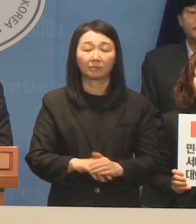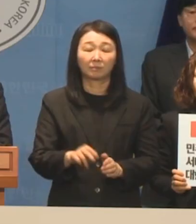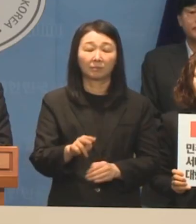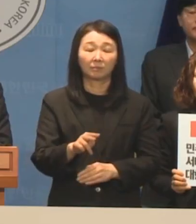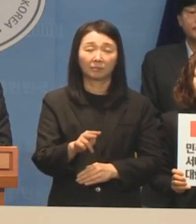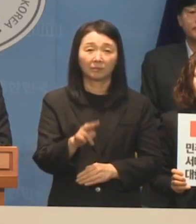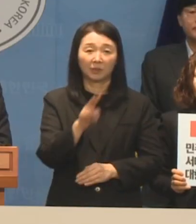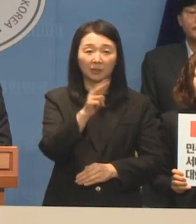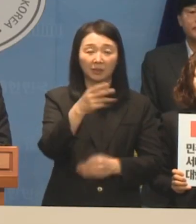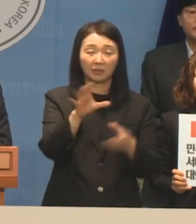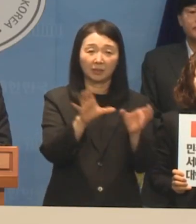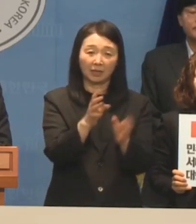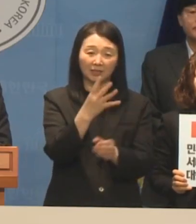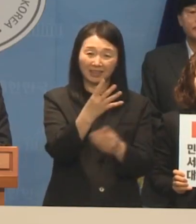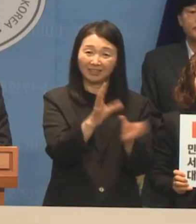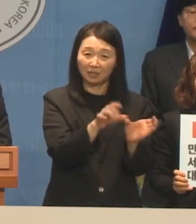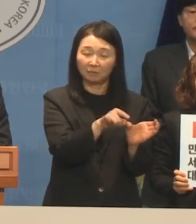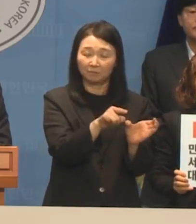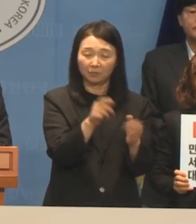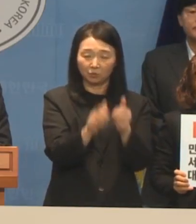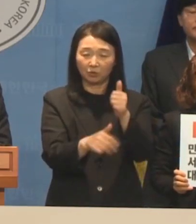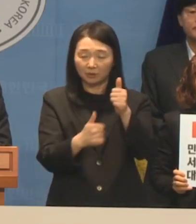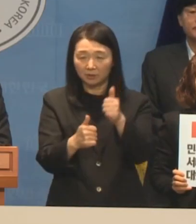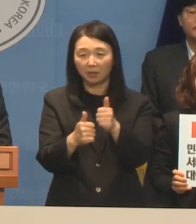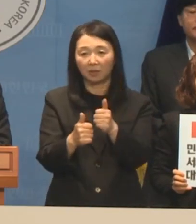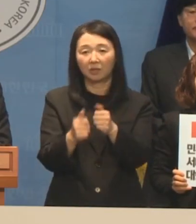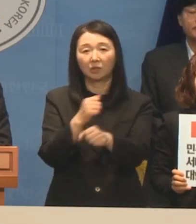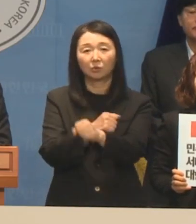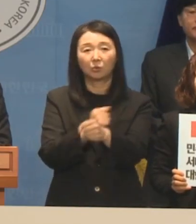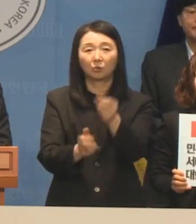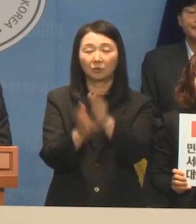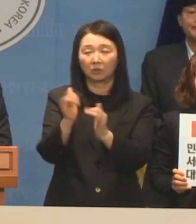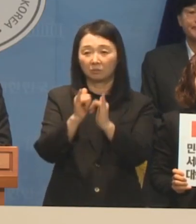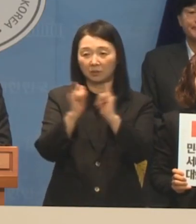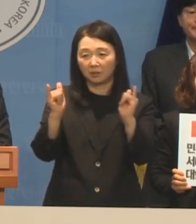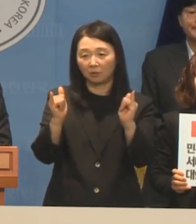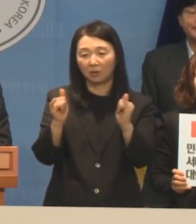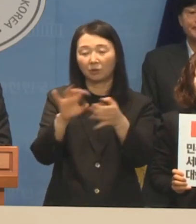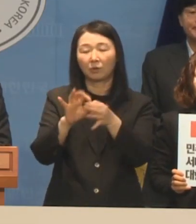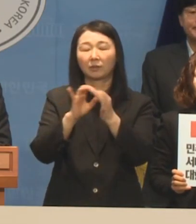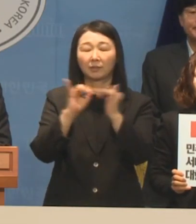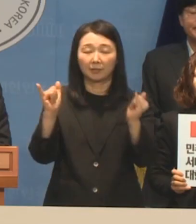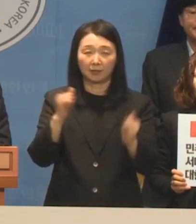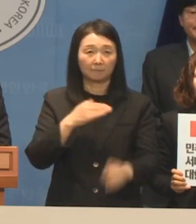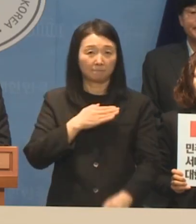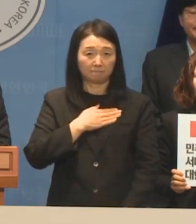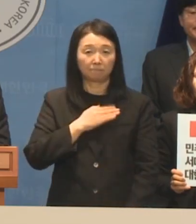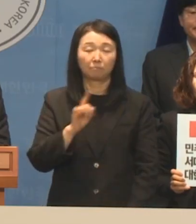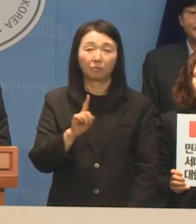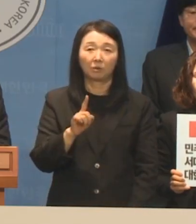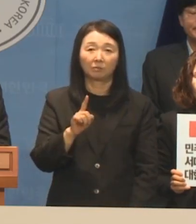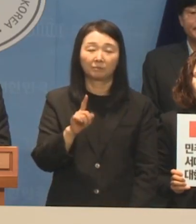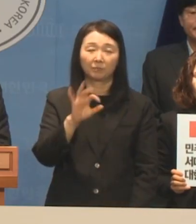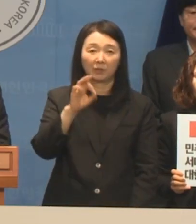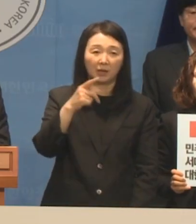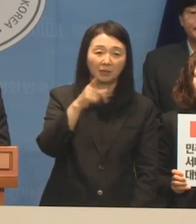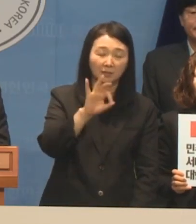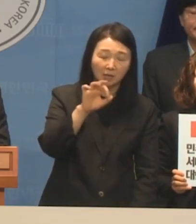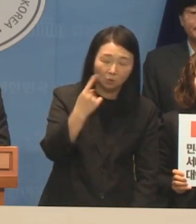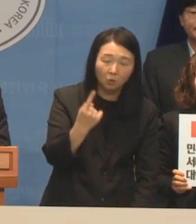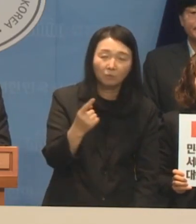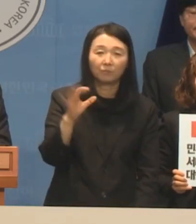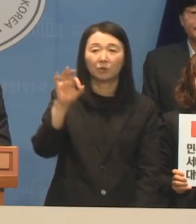야4당 위원장님들 또 노동시민사회 관계자 여러분들의 가슴에는 안창호 선생님,